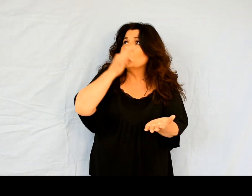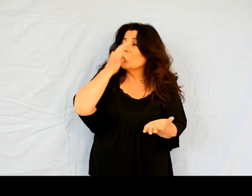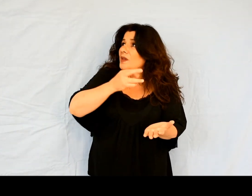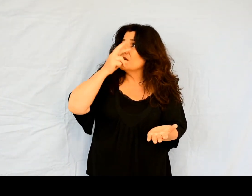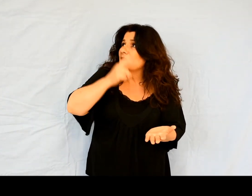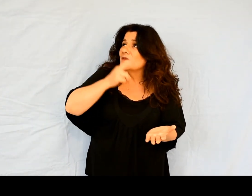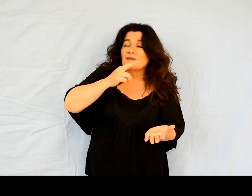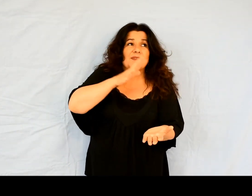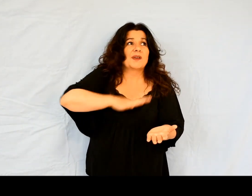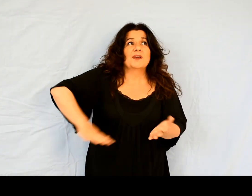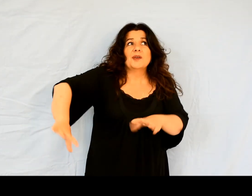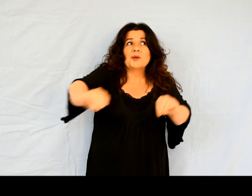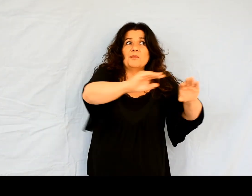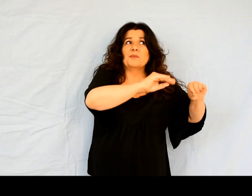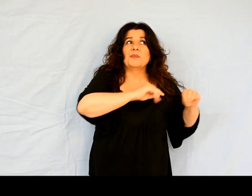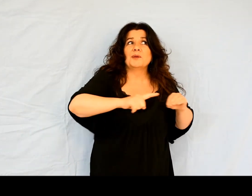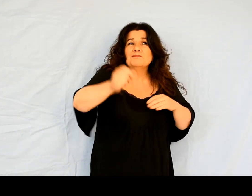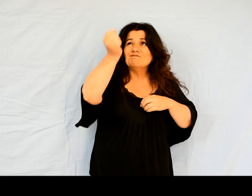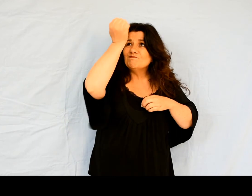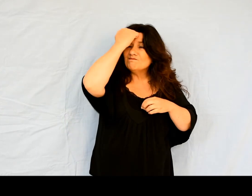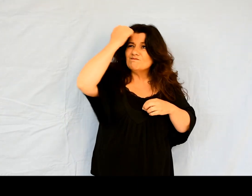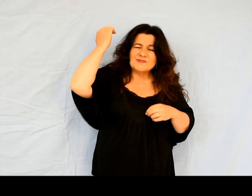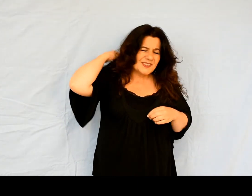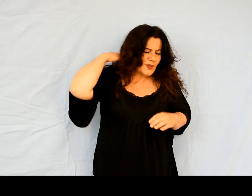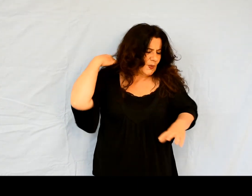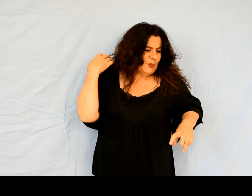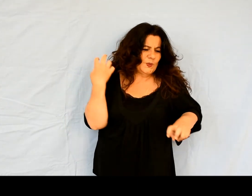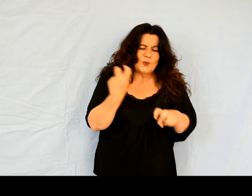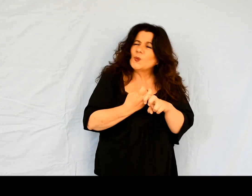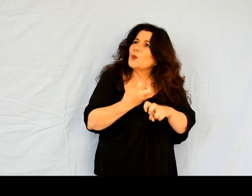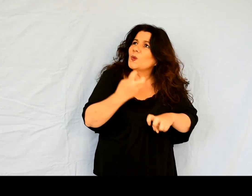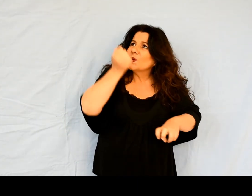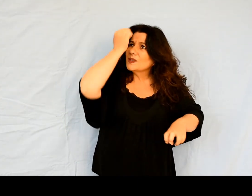tu pardonneras nos fautes et nos péchés, et tu feras de nous ton héritage. »